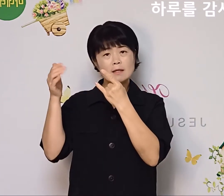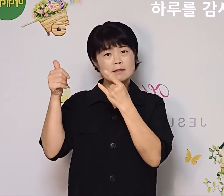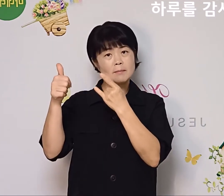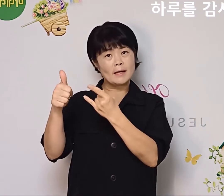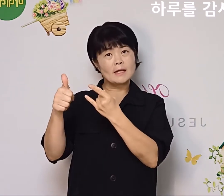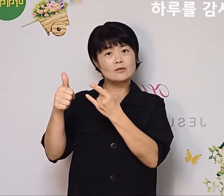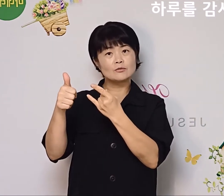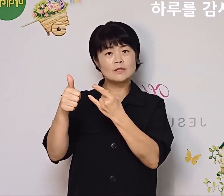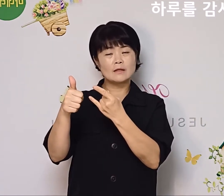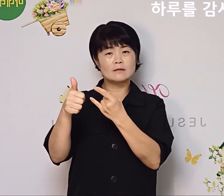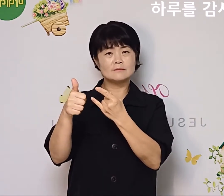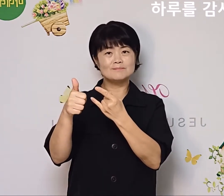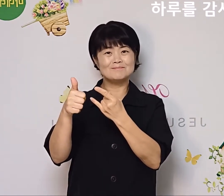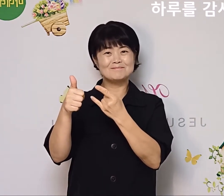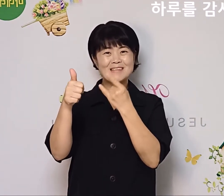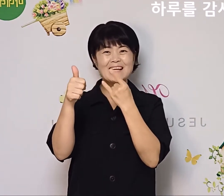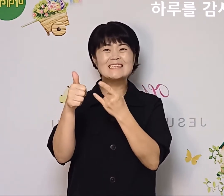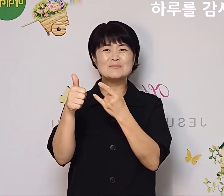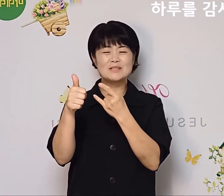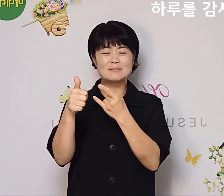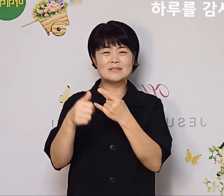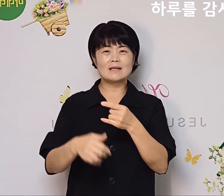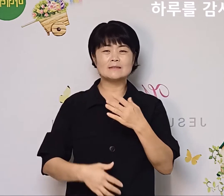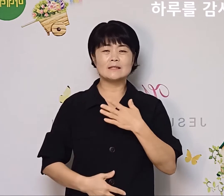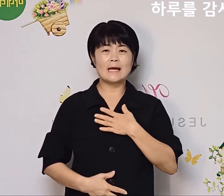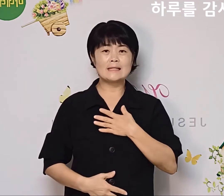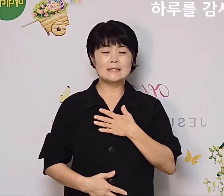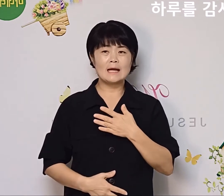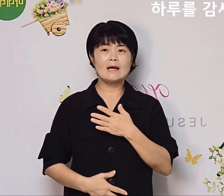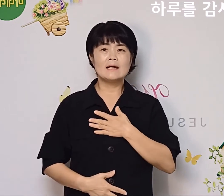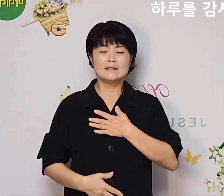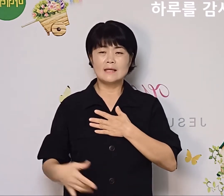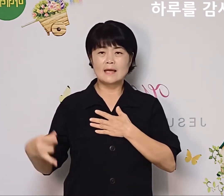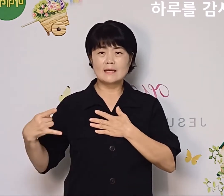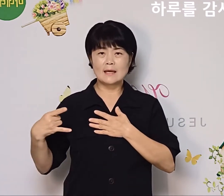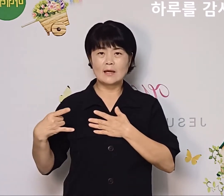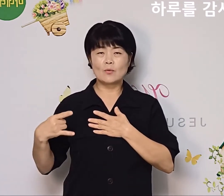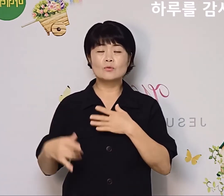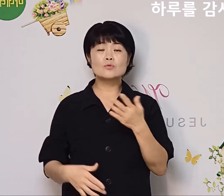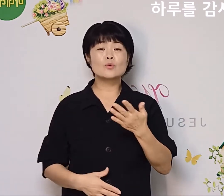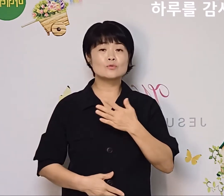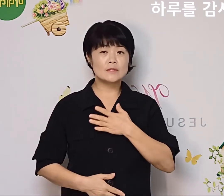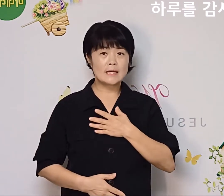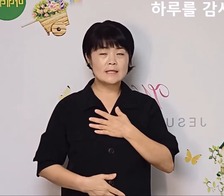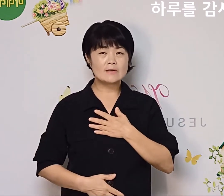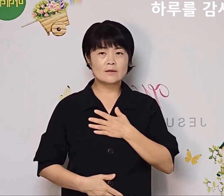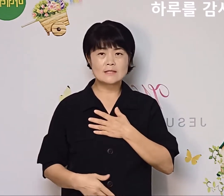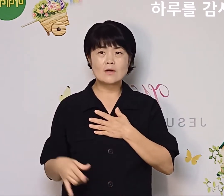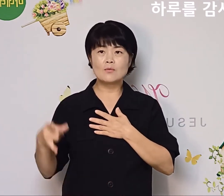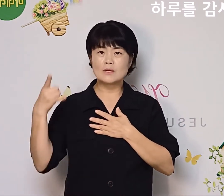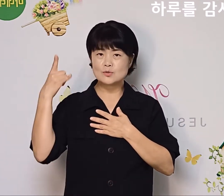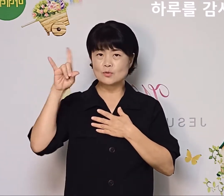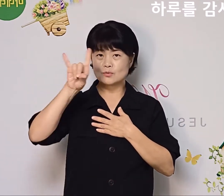그 방향으로 가리키면 됩니다. 근데 나니까 내게 오른손으로 나를 할 거라서